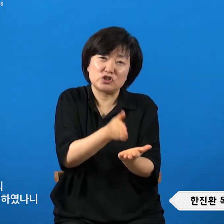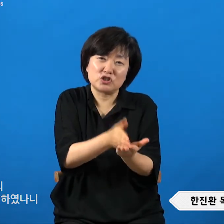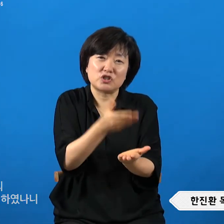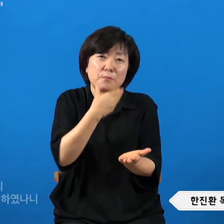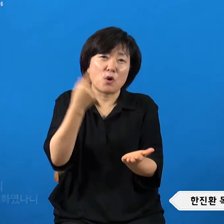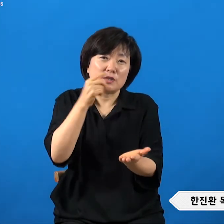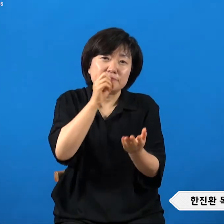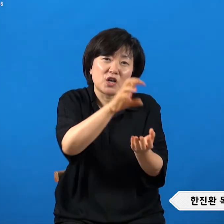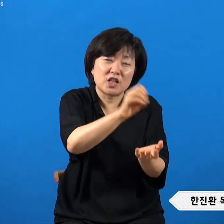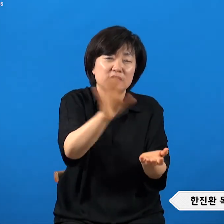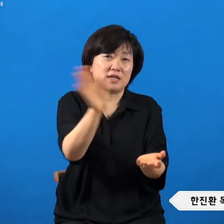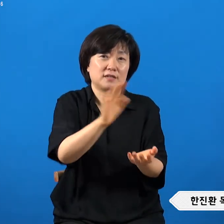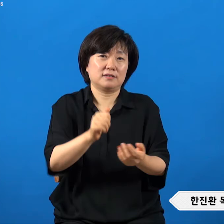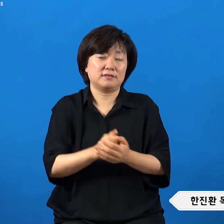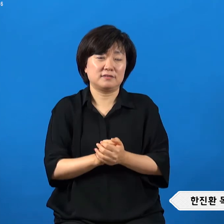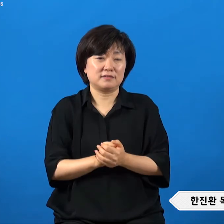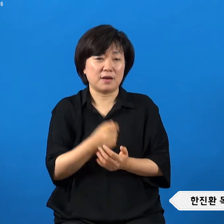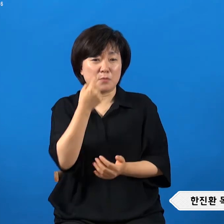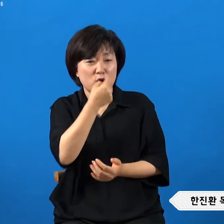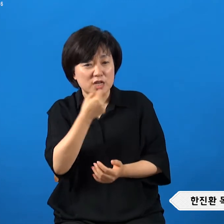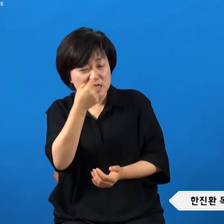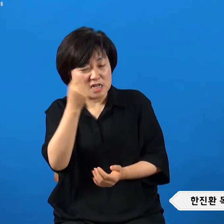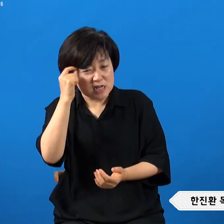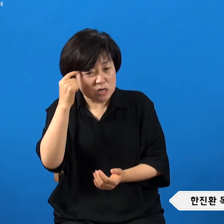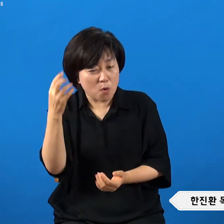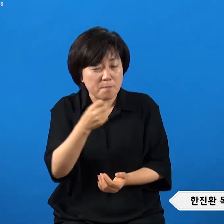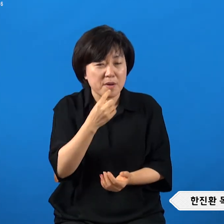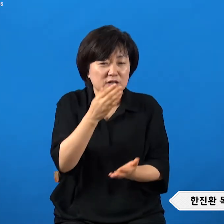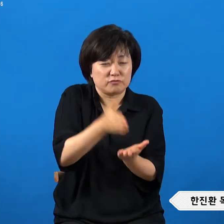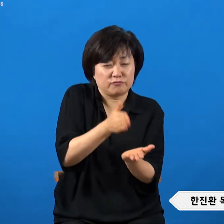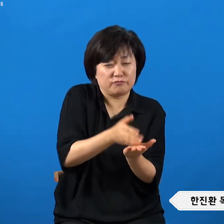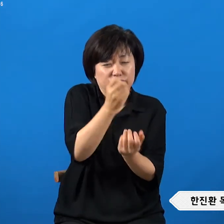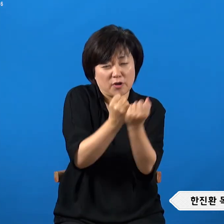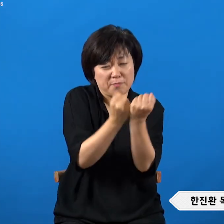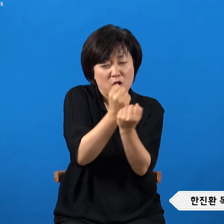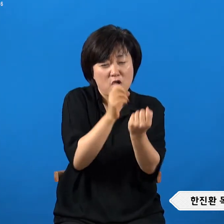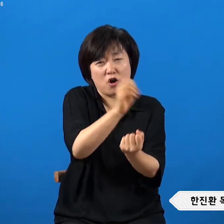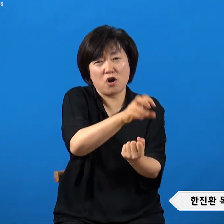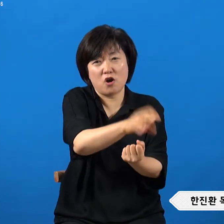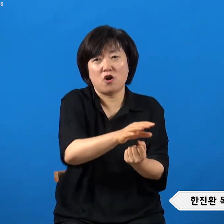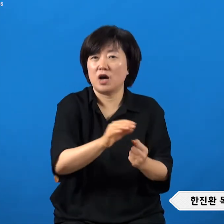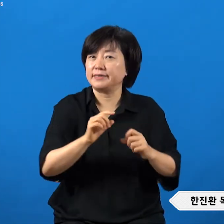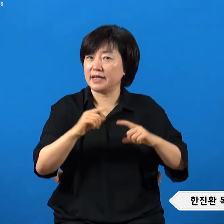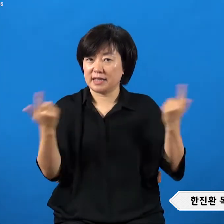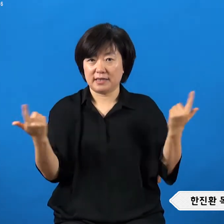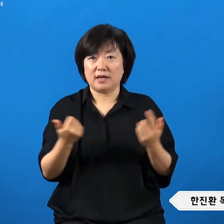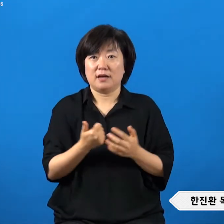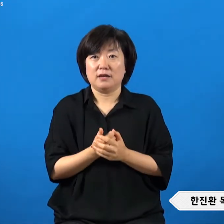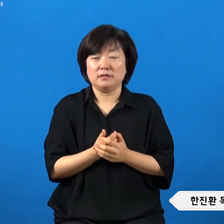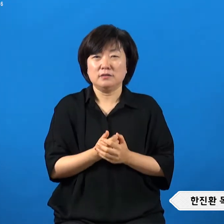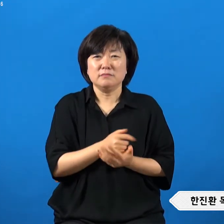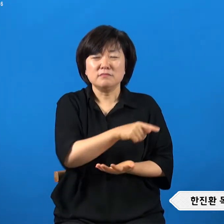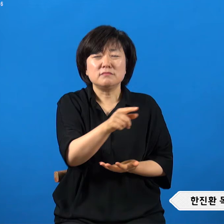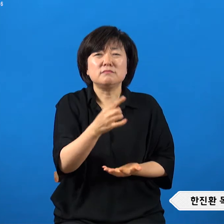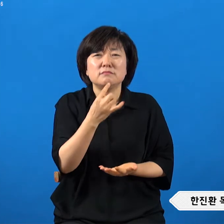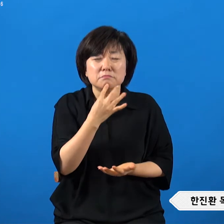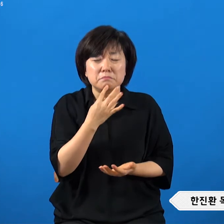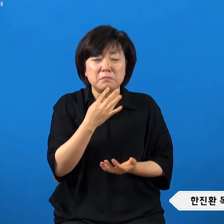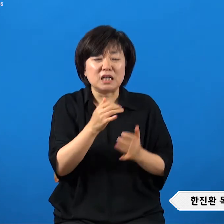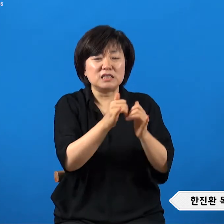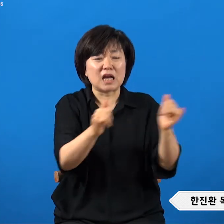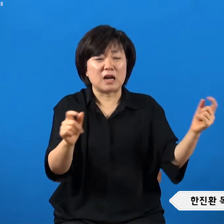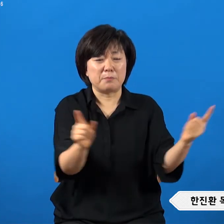것입니다. 정교한 논리로 전하지 않았다는 것입니다. 왜요? 그런 것으로